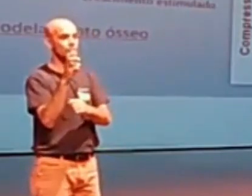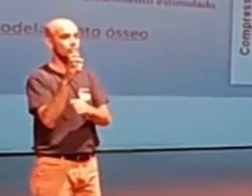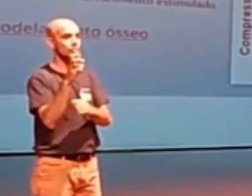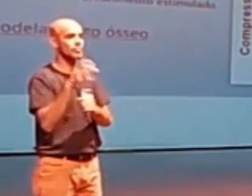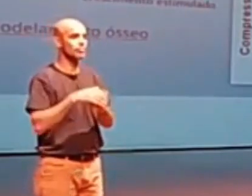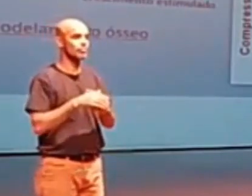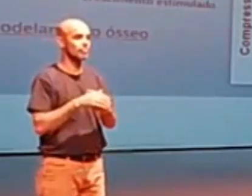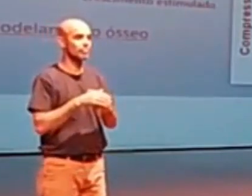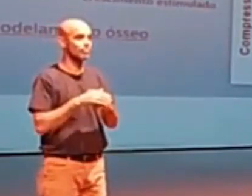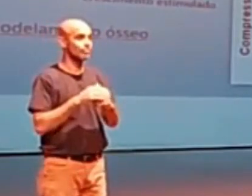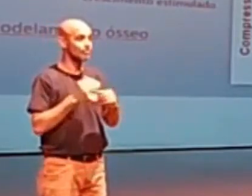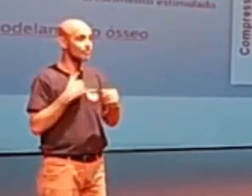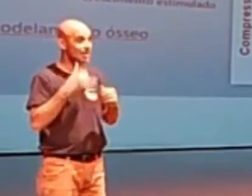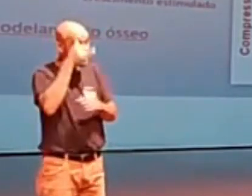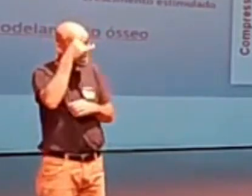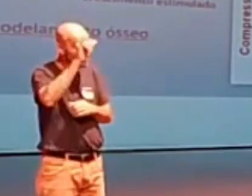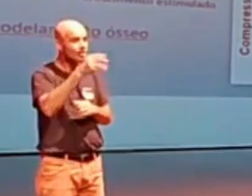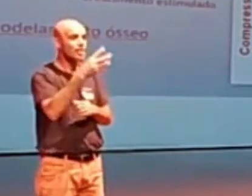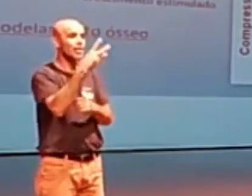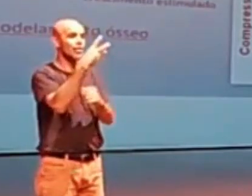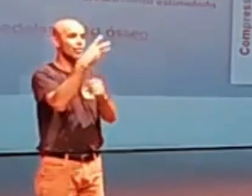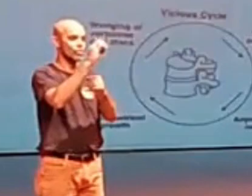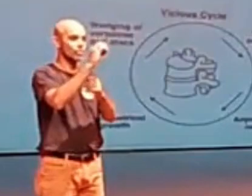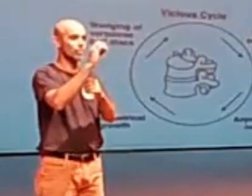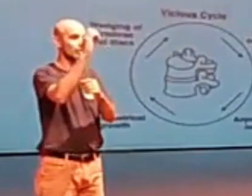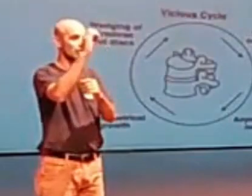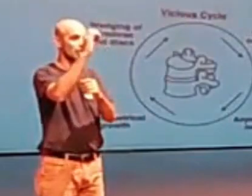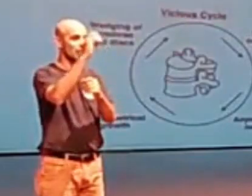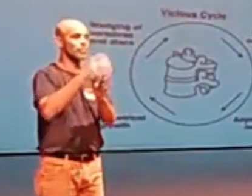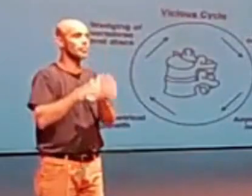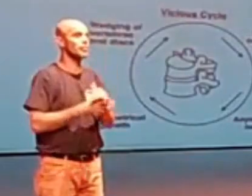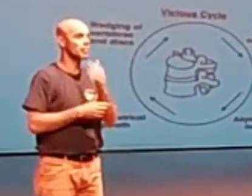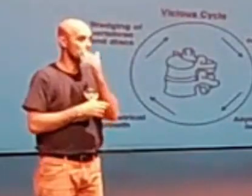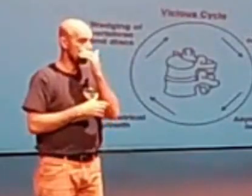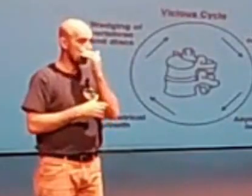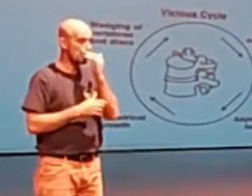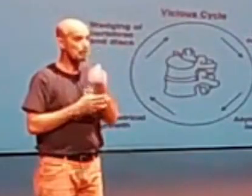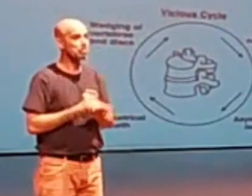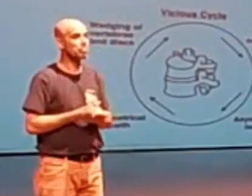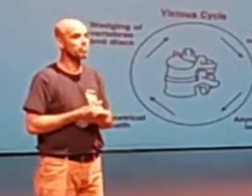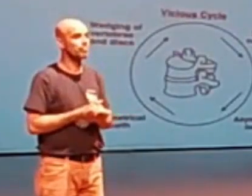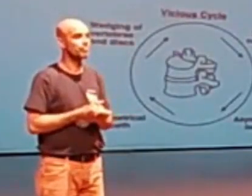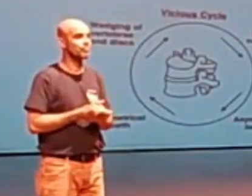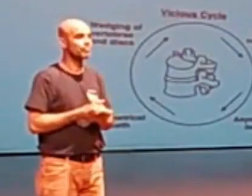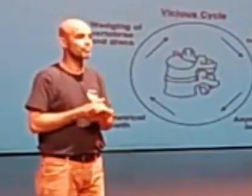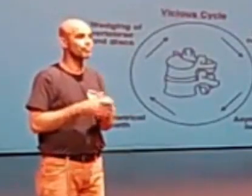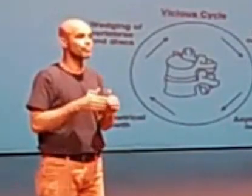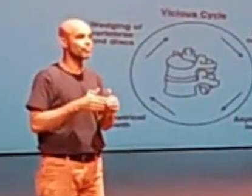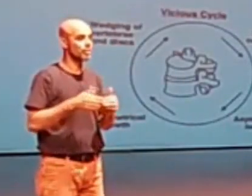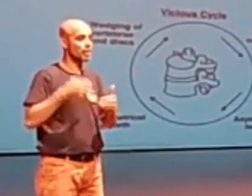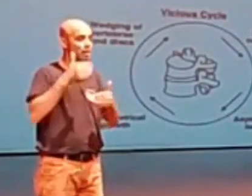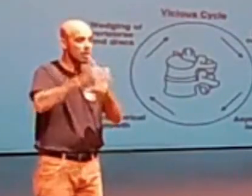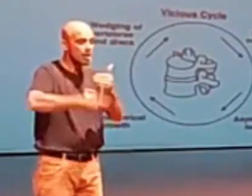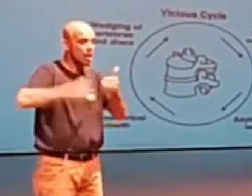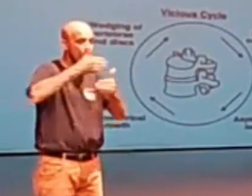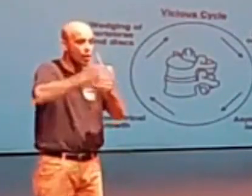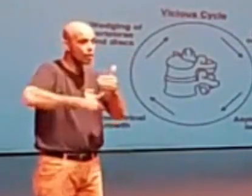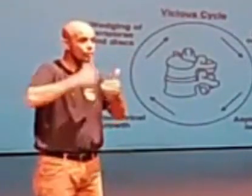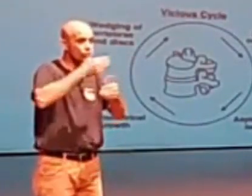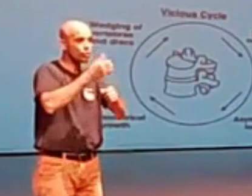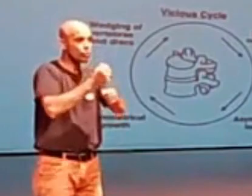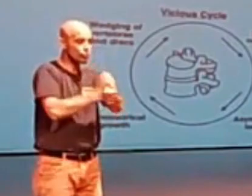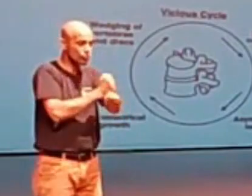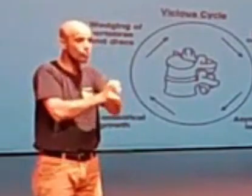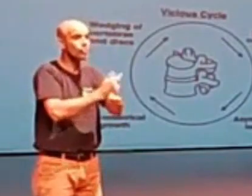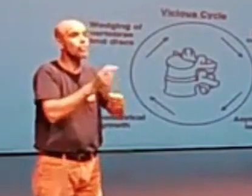para não chegar nos 30, se a gente tem essa questão. Então, o ciclo vicioso, a Priscila já falou hoje de